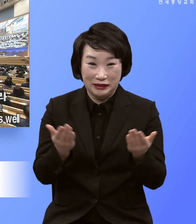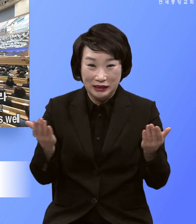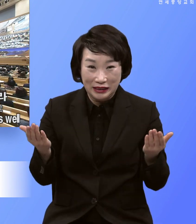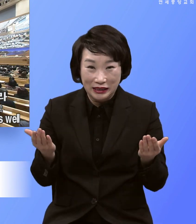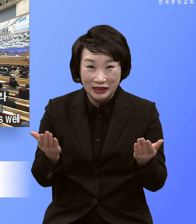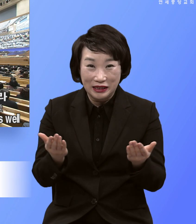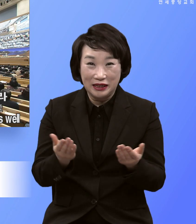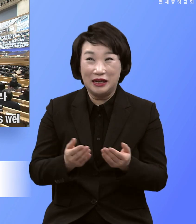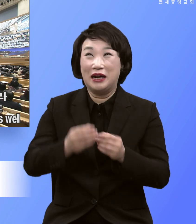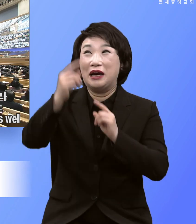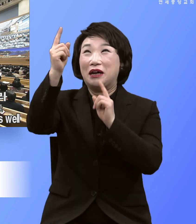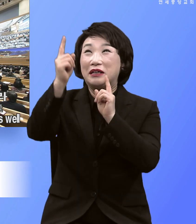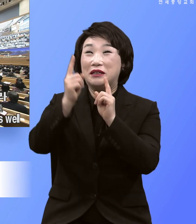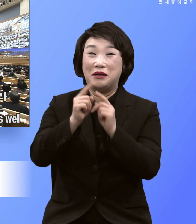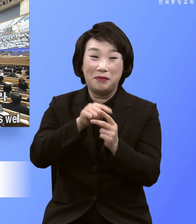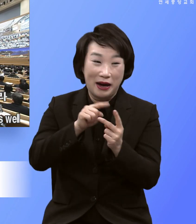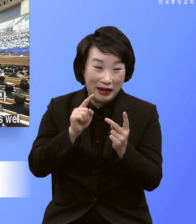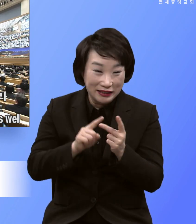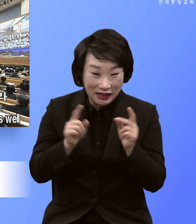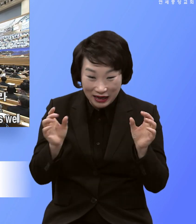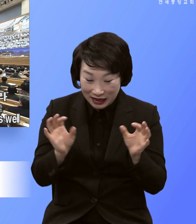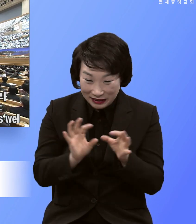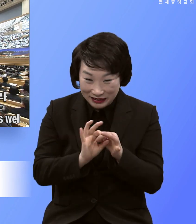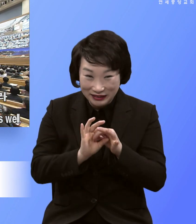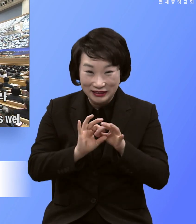무슨 일을